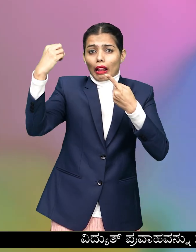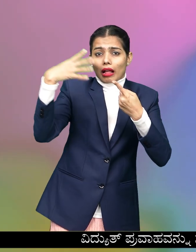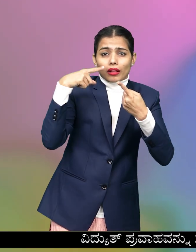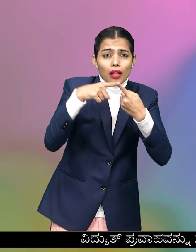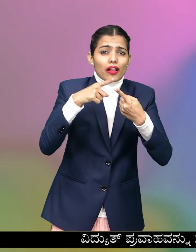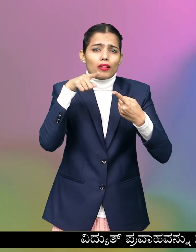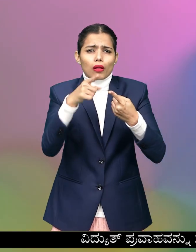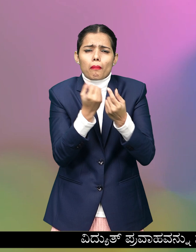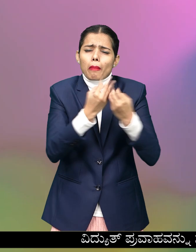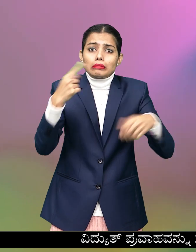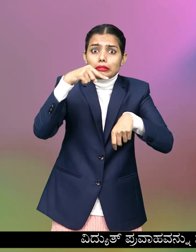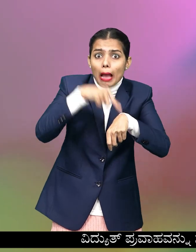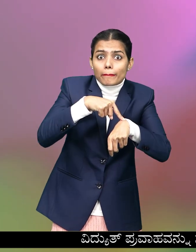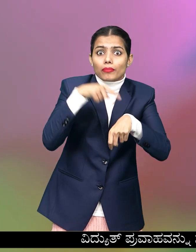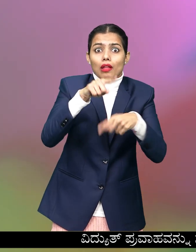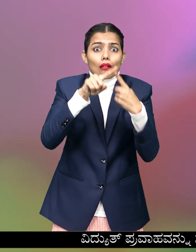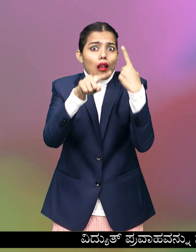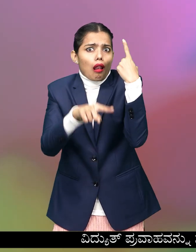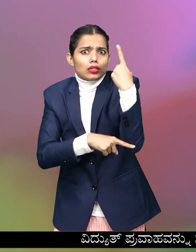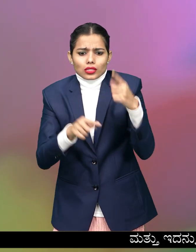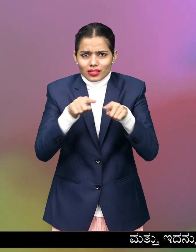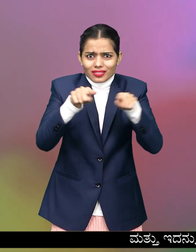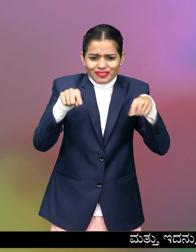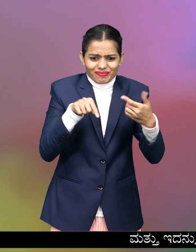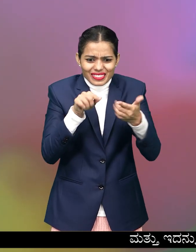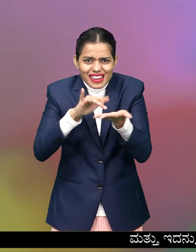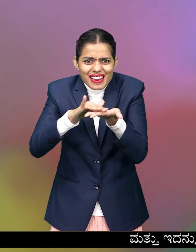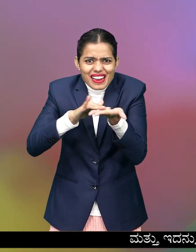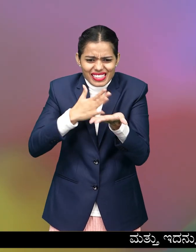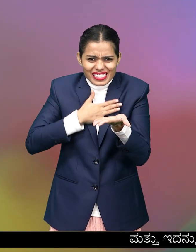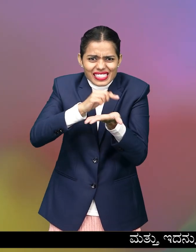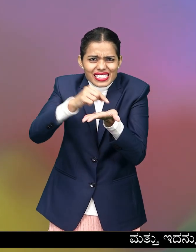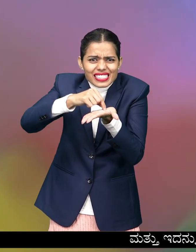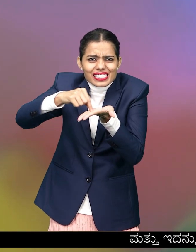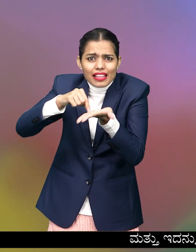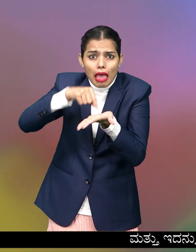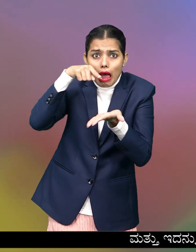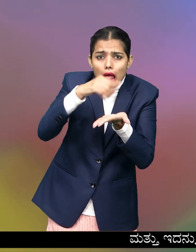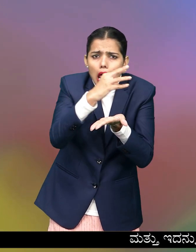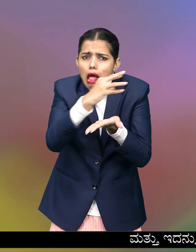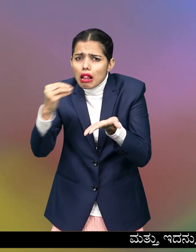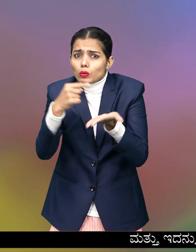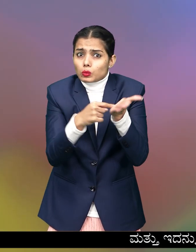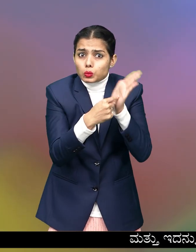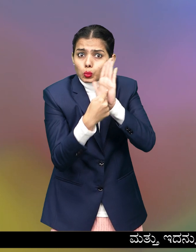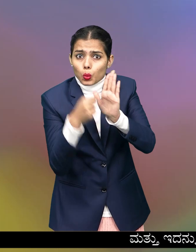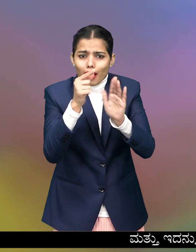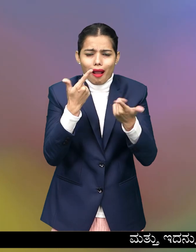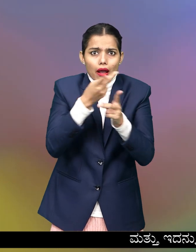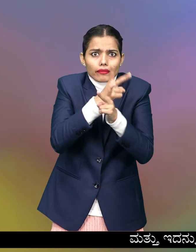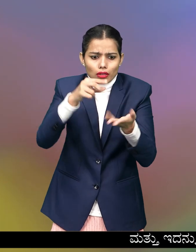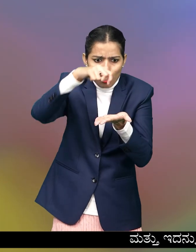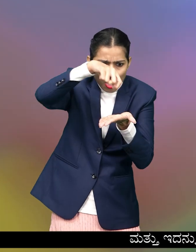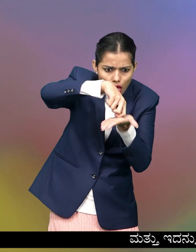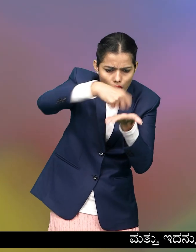ವಿದ್ಯುತ್ ಪ್ರವಾಹವನ್ನು ಸಾಮಾನ್ಯವಾಗಿ ಪ್ರವಾಹ ಎಂದು ಕರೆಯಲಾಗುತ್ತದೆ ಮತ್ತು ಇದನ್ನು ಐ ಚಿಹ್ನೆಯಿಂದ ಪ್ರತಿನಿಧಿಸಲಾಗುತ್ತದೆ.